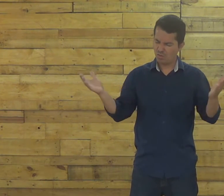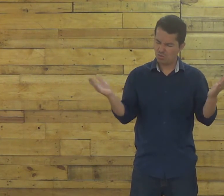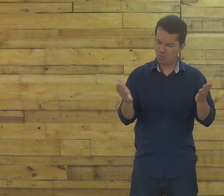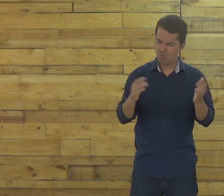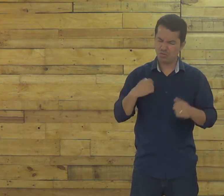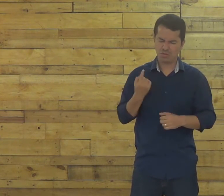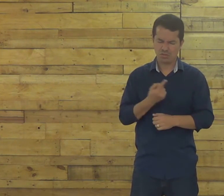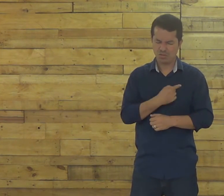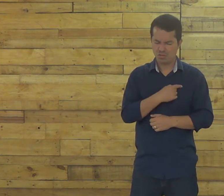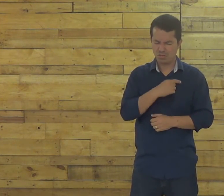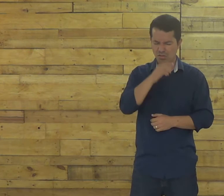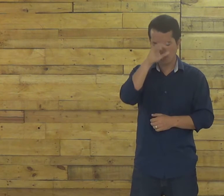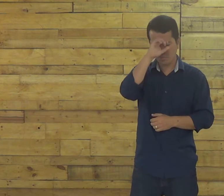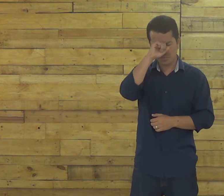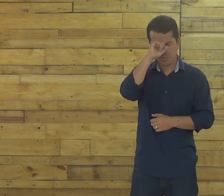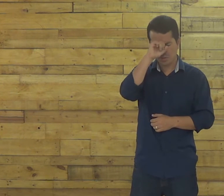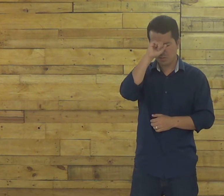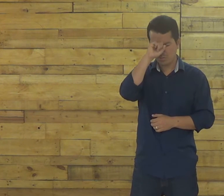Jesus,